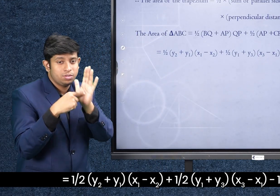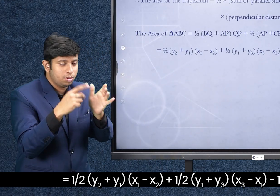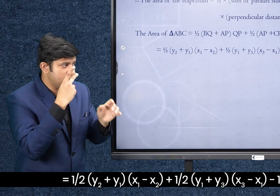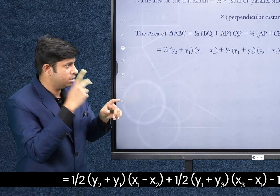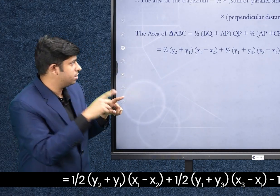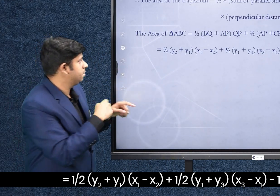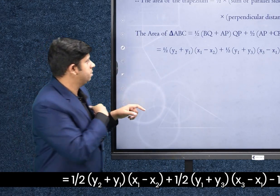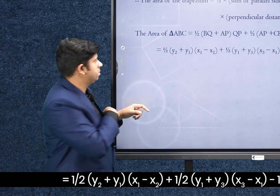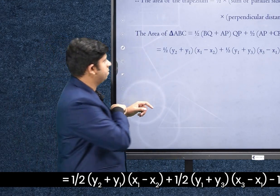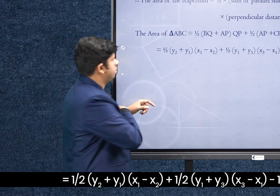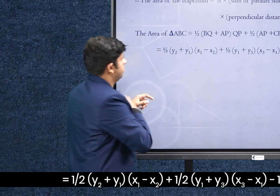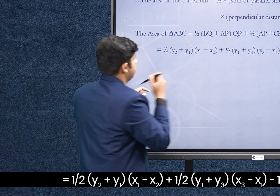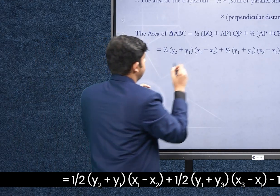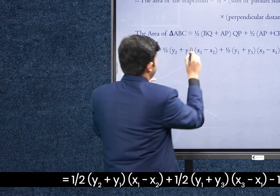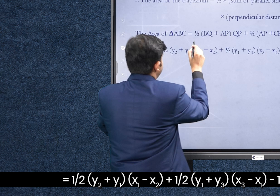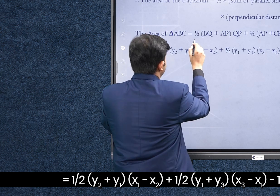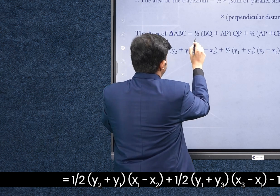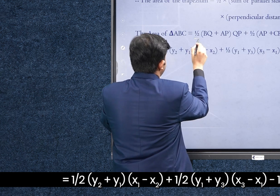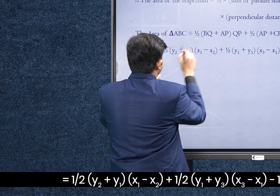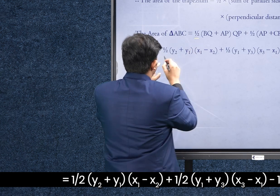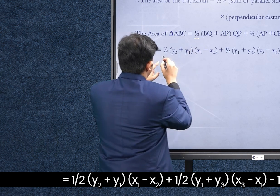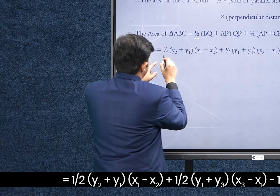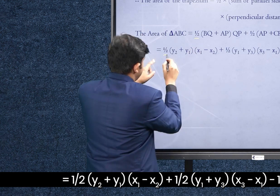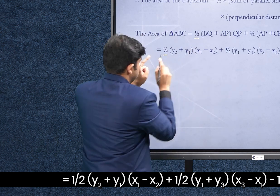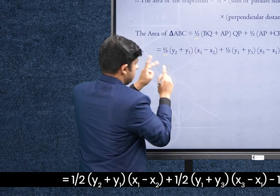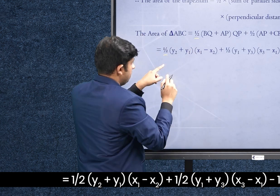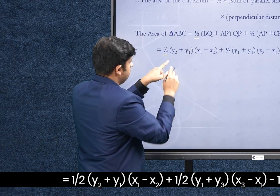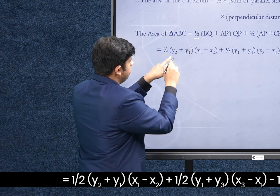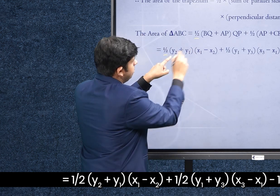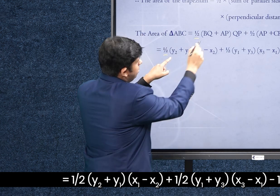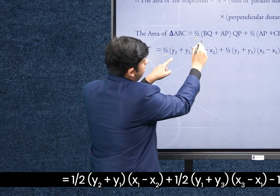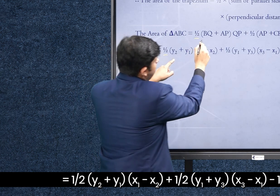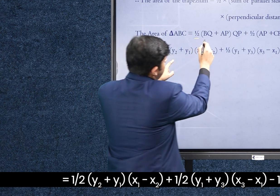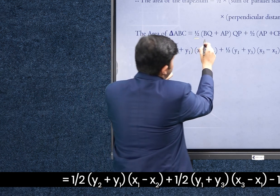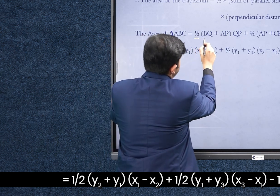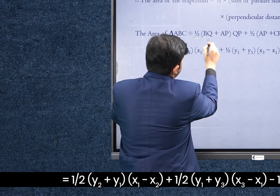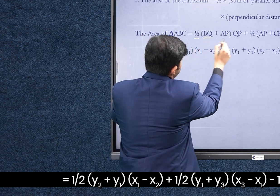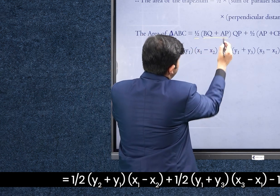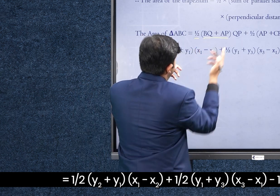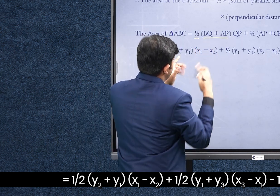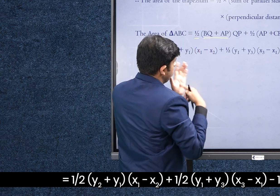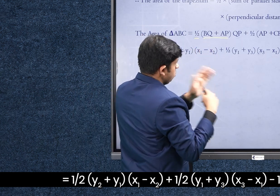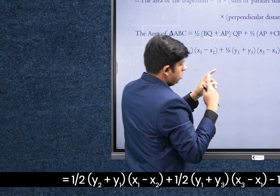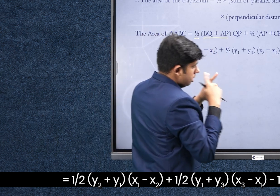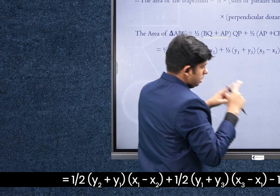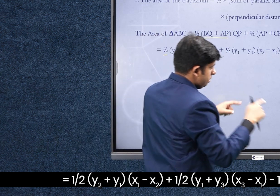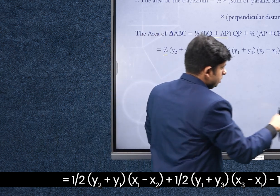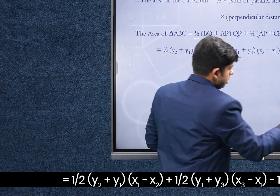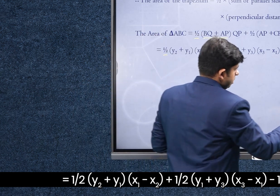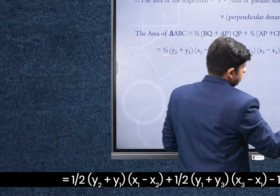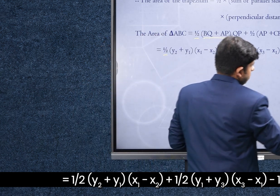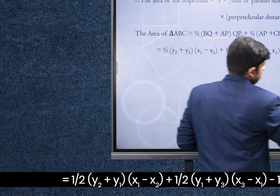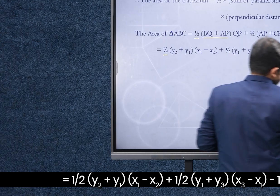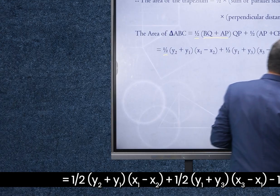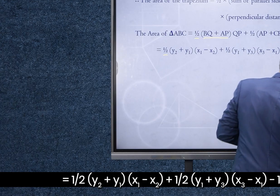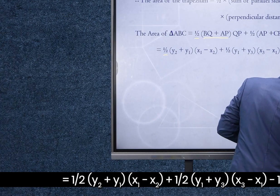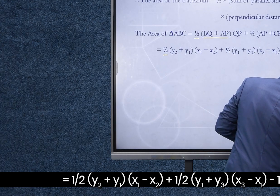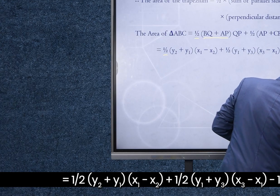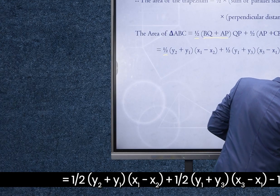is equal to 1/2 of y2 plus y1 into x1 minus x2 plus 1/2 of